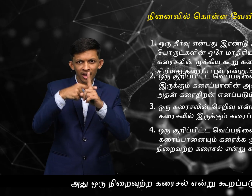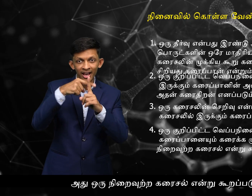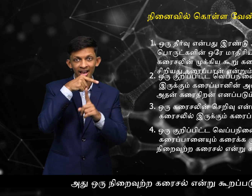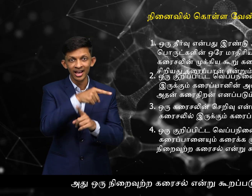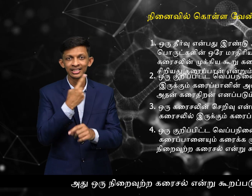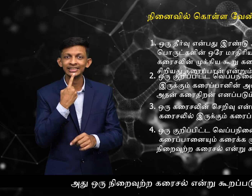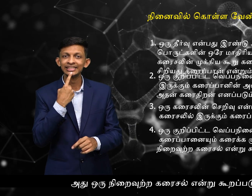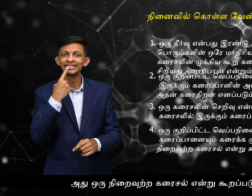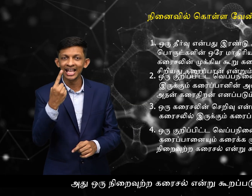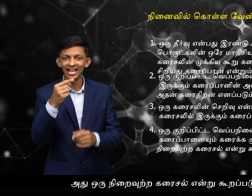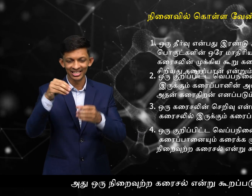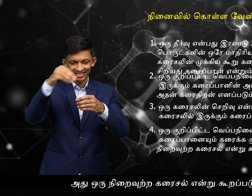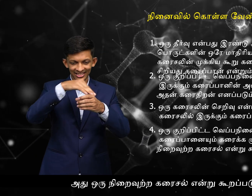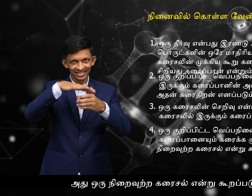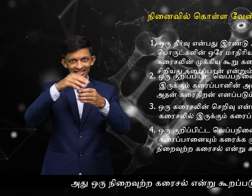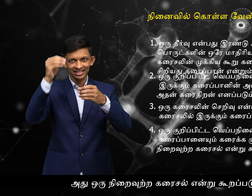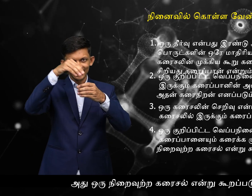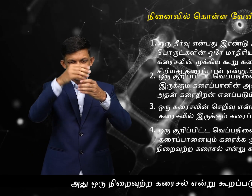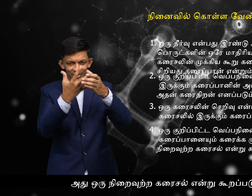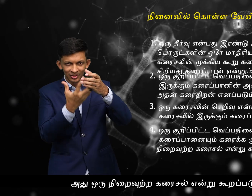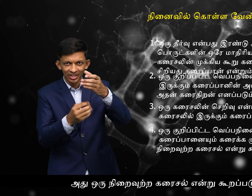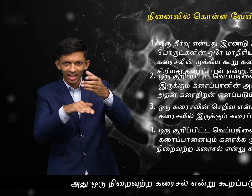நிறைவுற்ற கரைசல் என்று கூறப்படுகிறது.